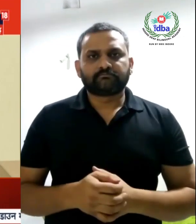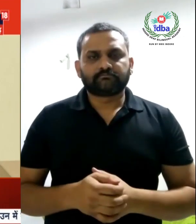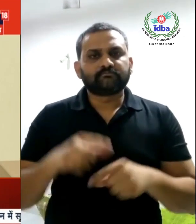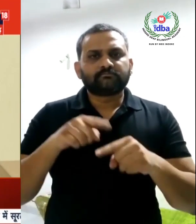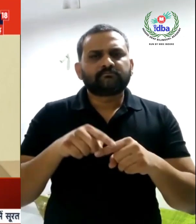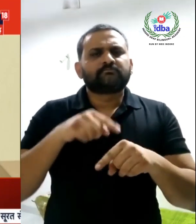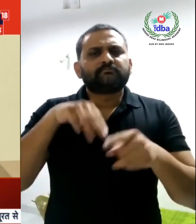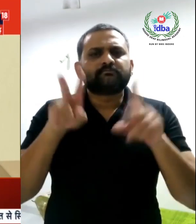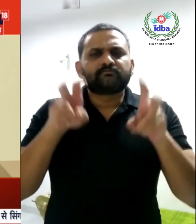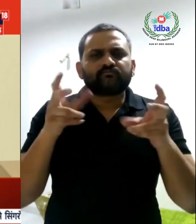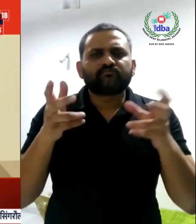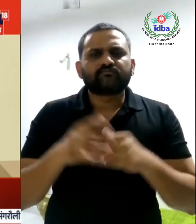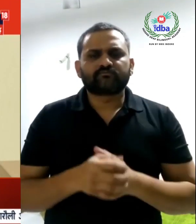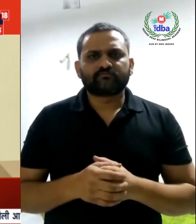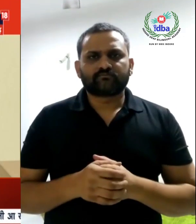जिसके तहत